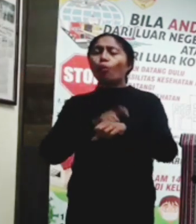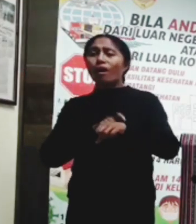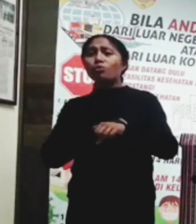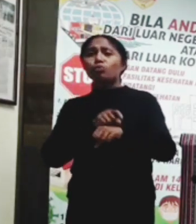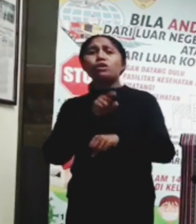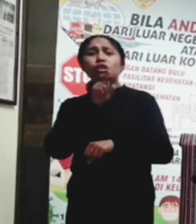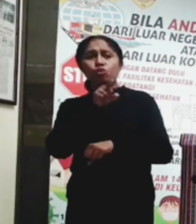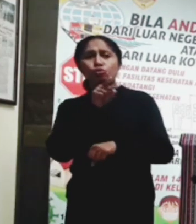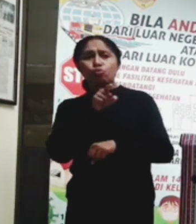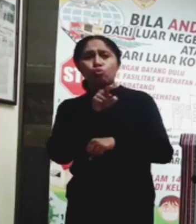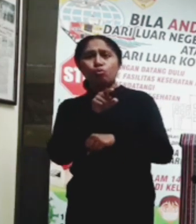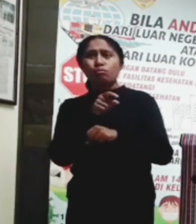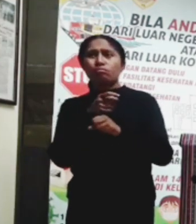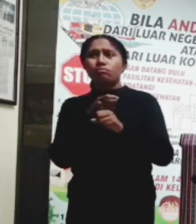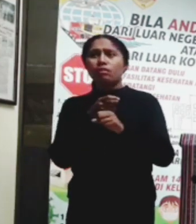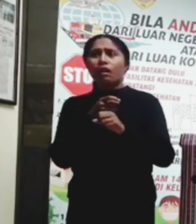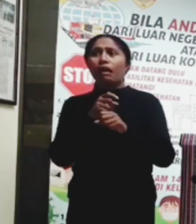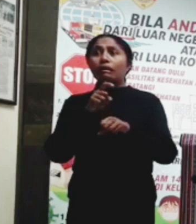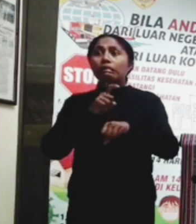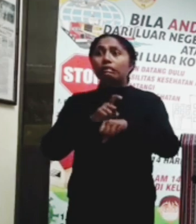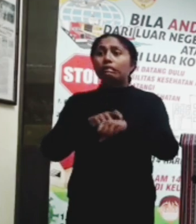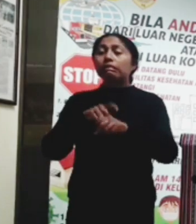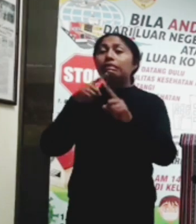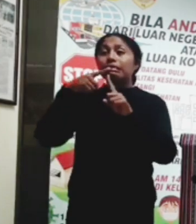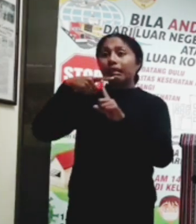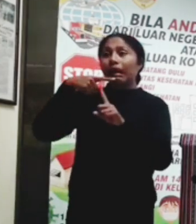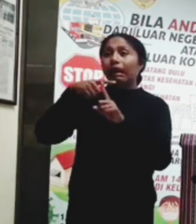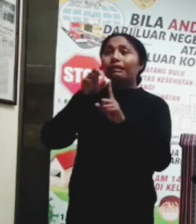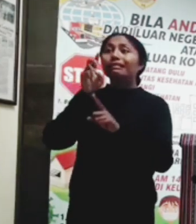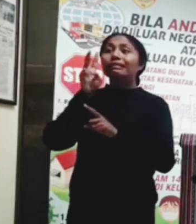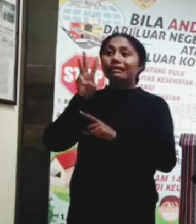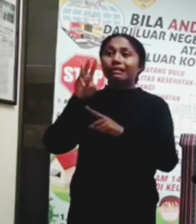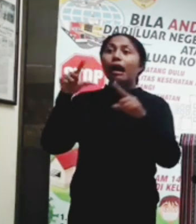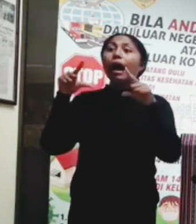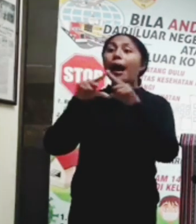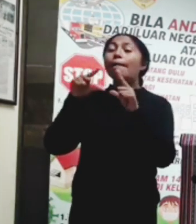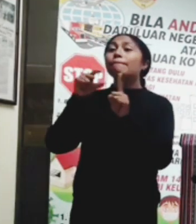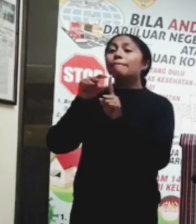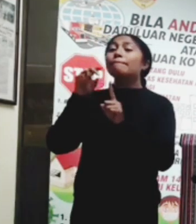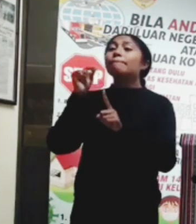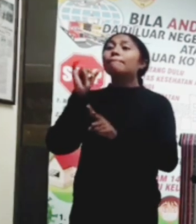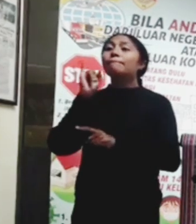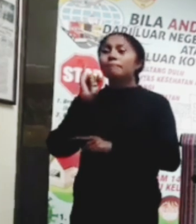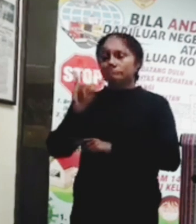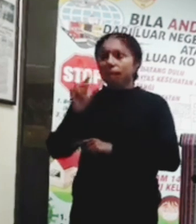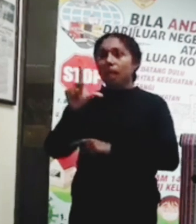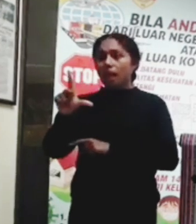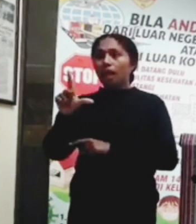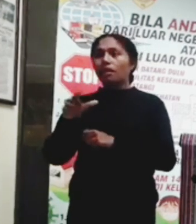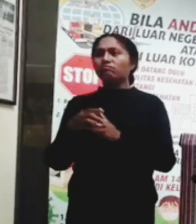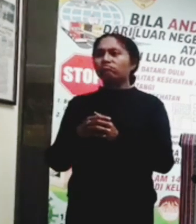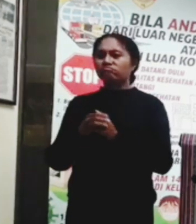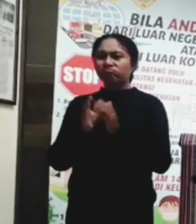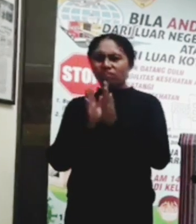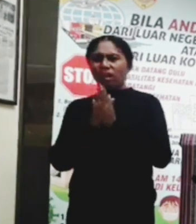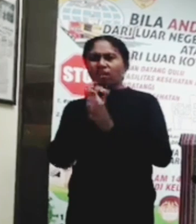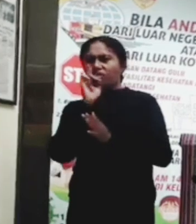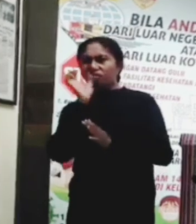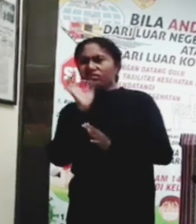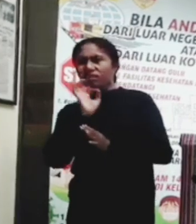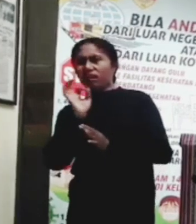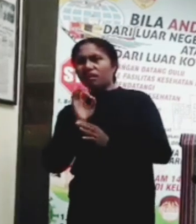itu berangkat dari Kupang tanggal 3 April ini tanggal 3 April dan